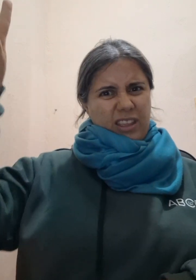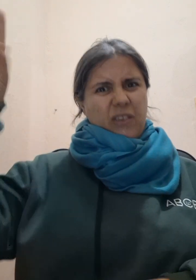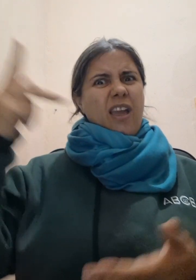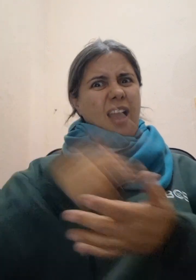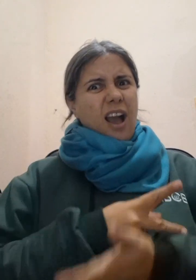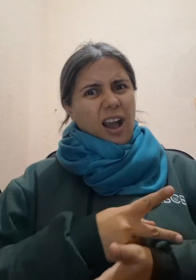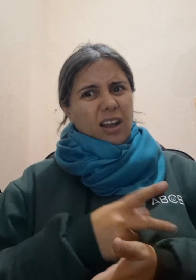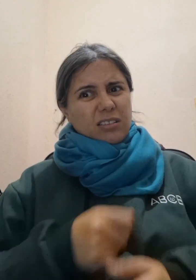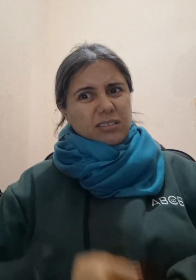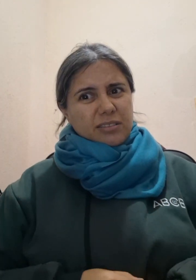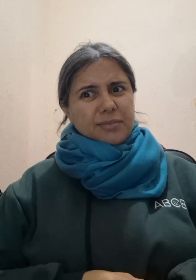Você quer